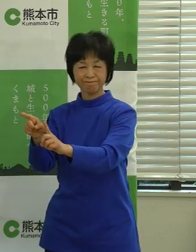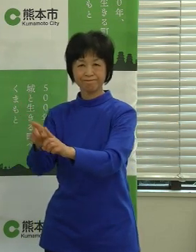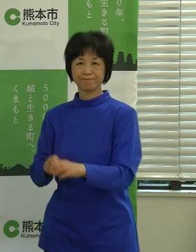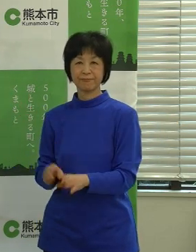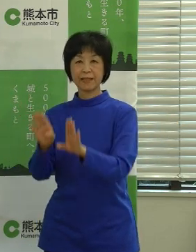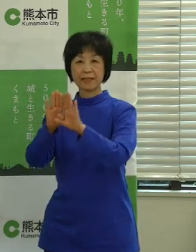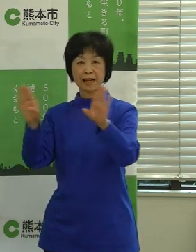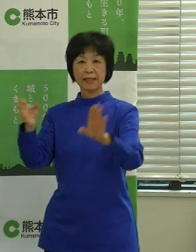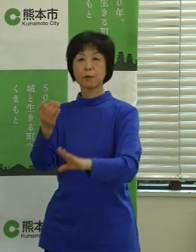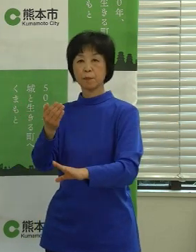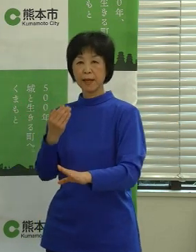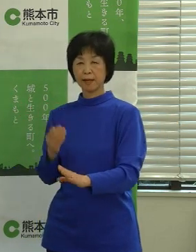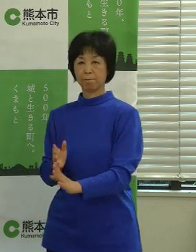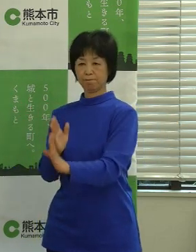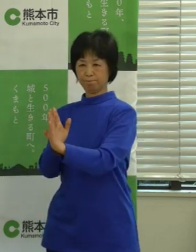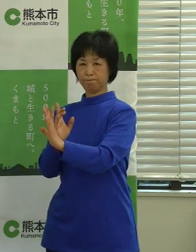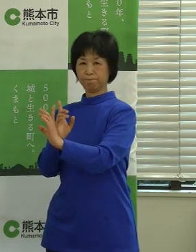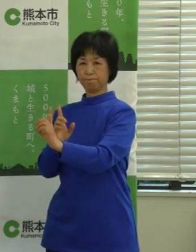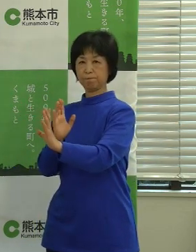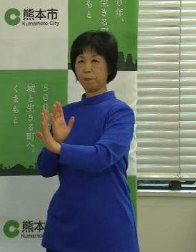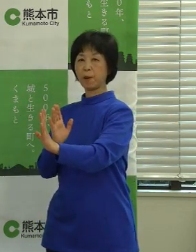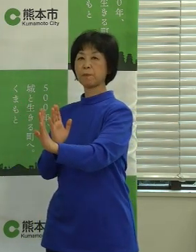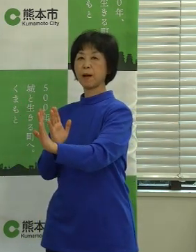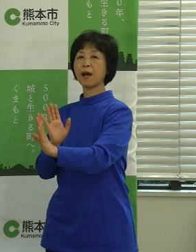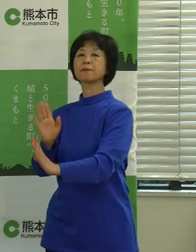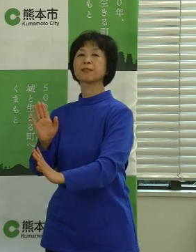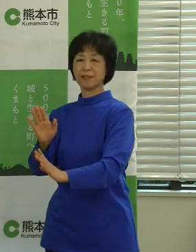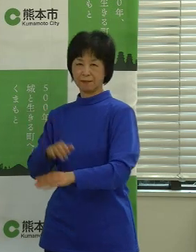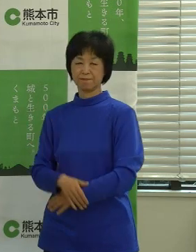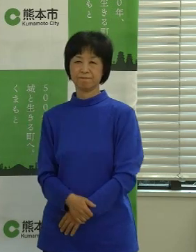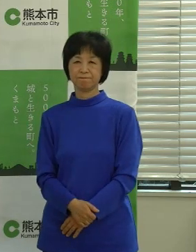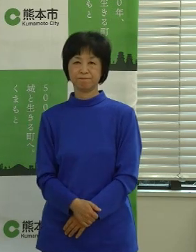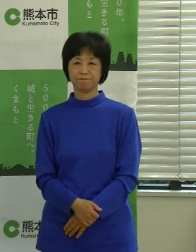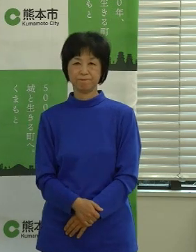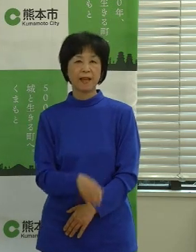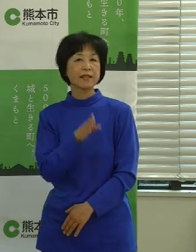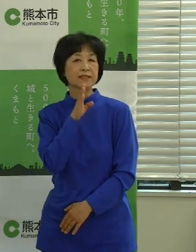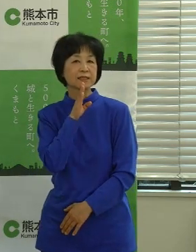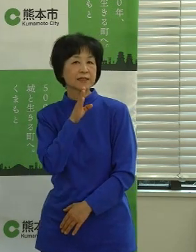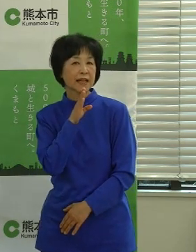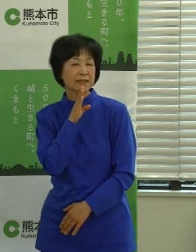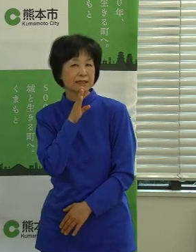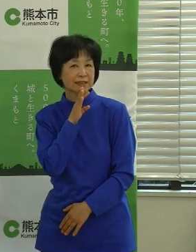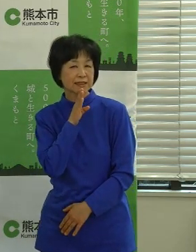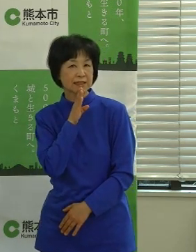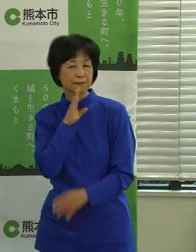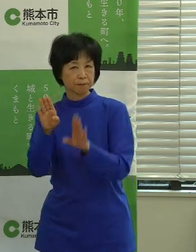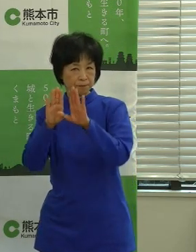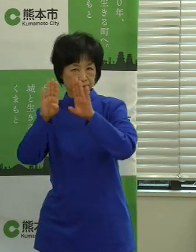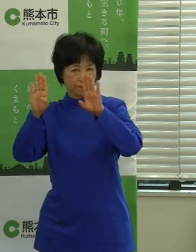から少し並ばれた方もいらっしゃった。で、実際に運用しながら